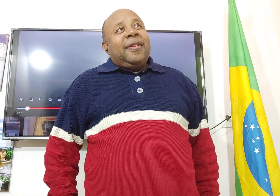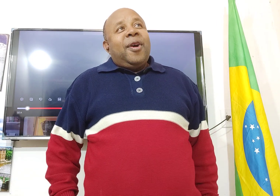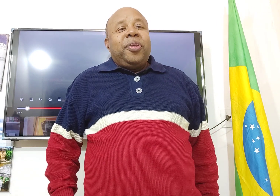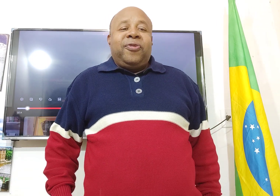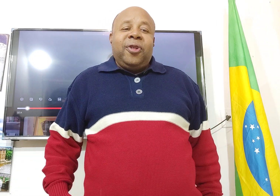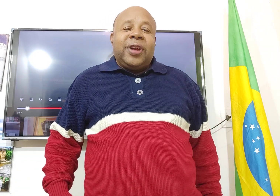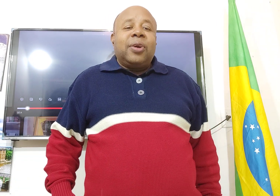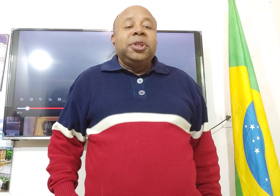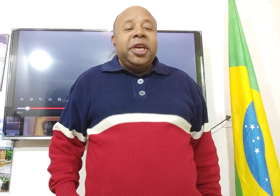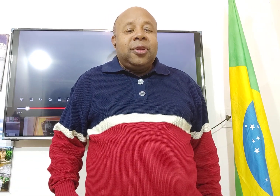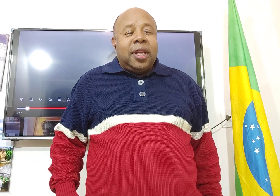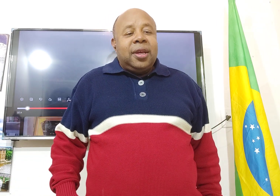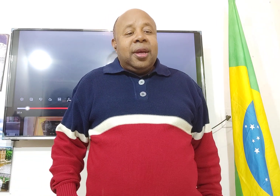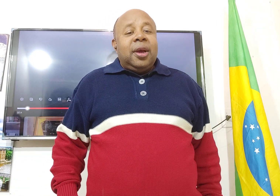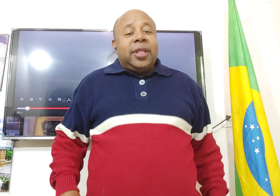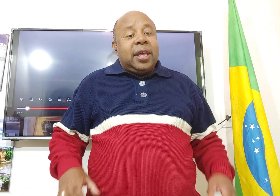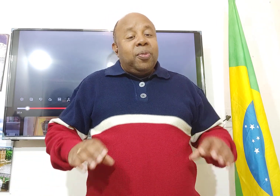Eu prefiro falar com jeito. Eu